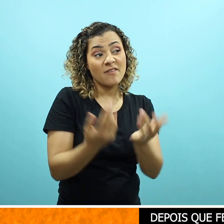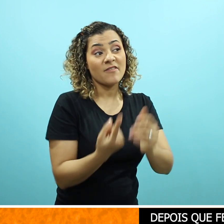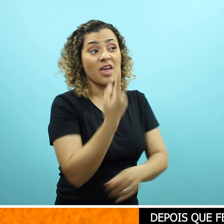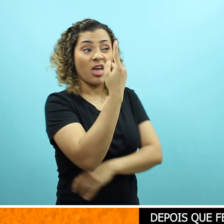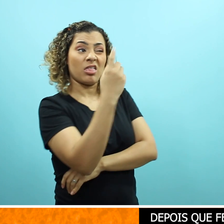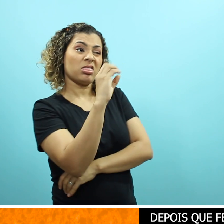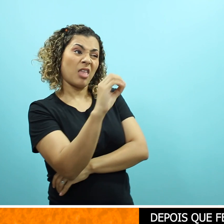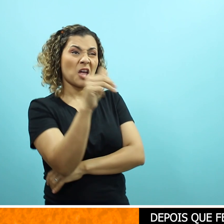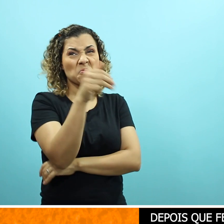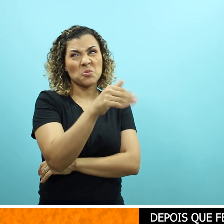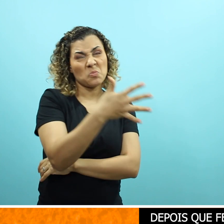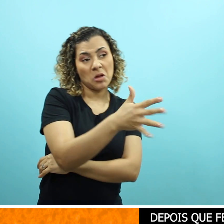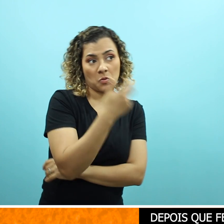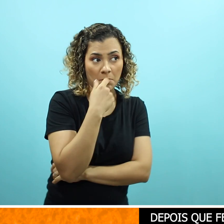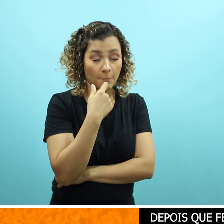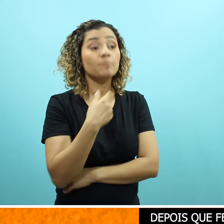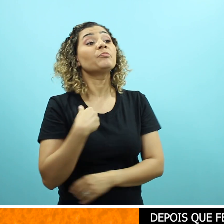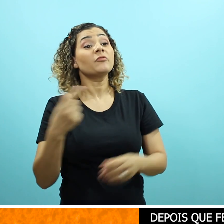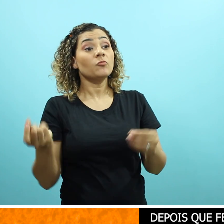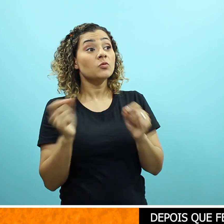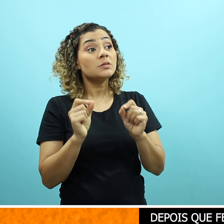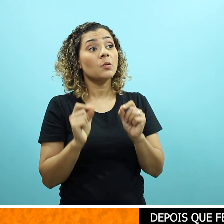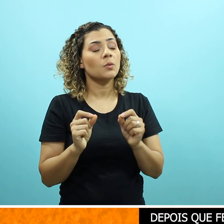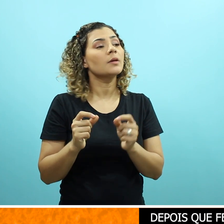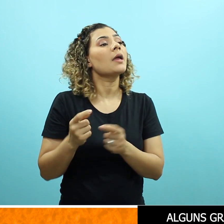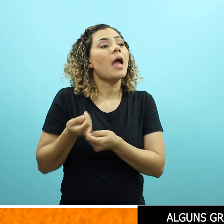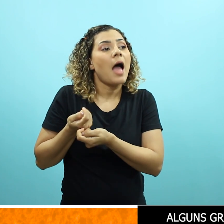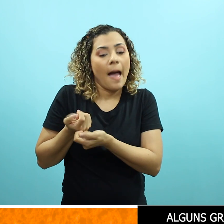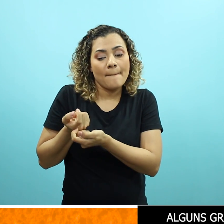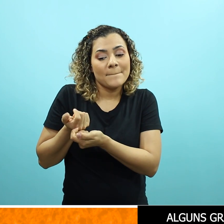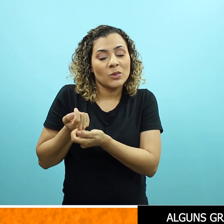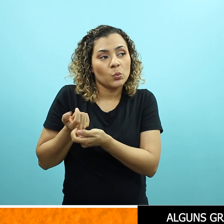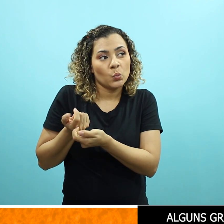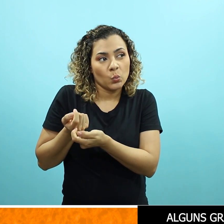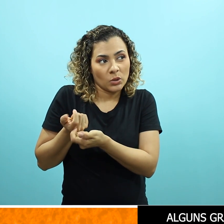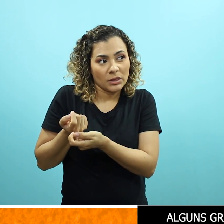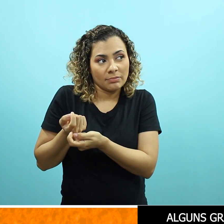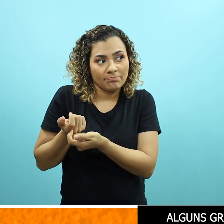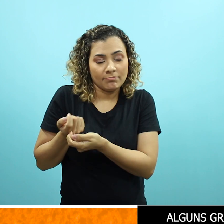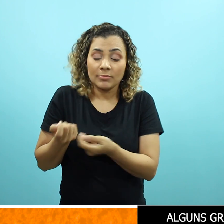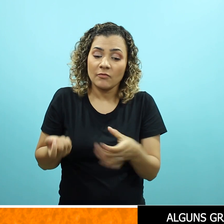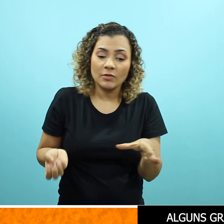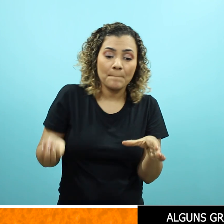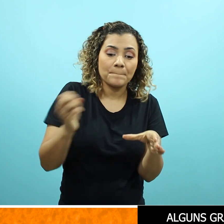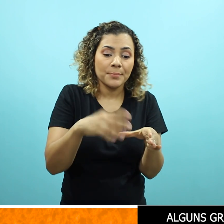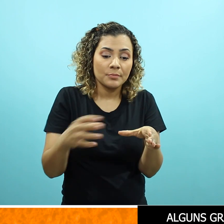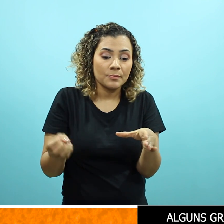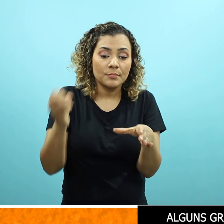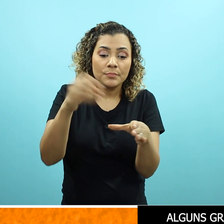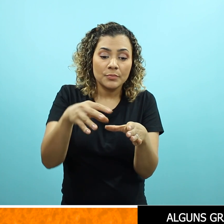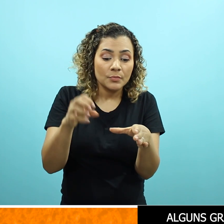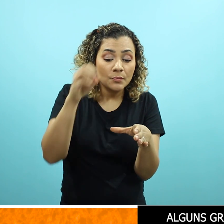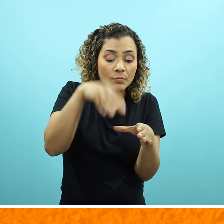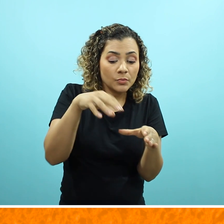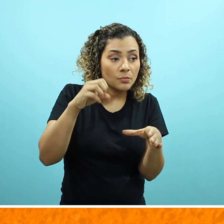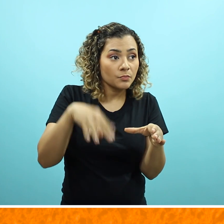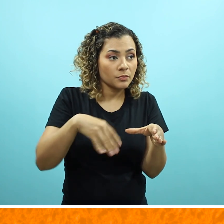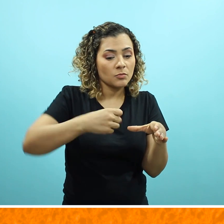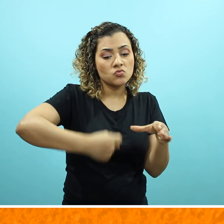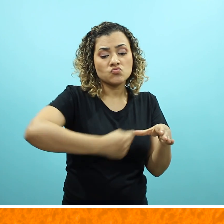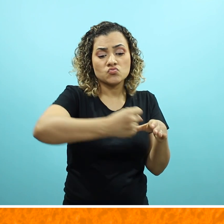Depois que ferver uns 10 minutos, acrescente alguns grãos de amendoim e está pronto.